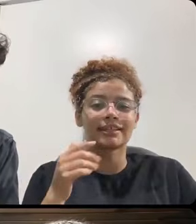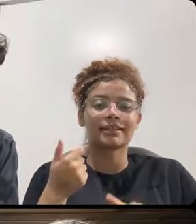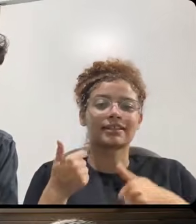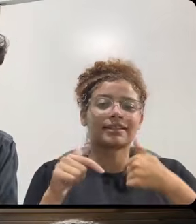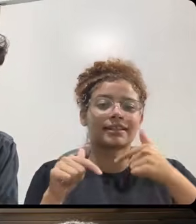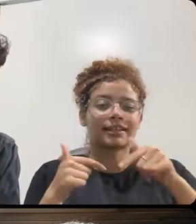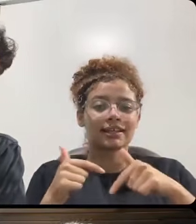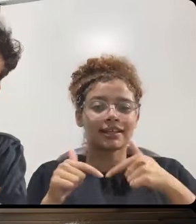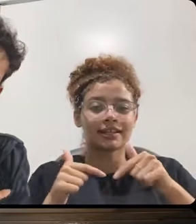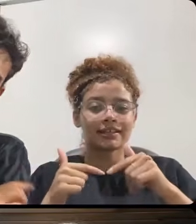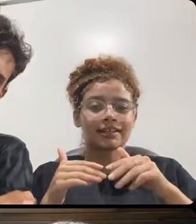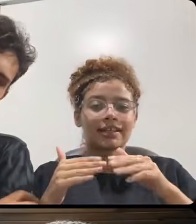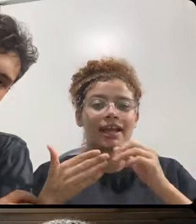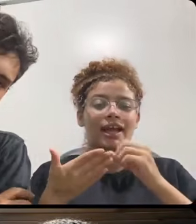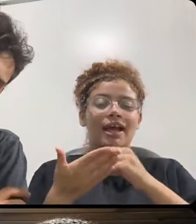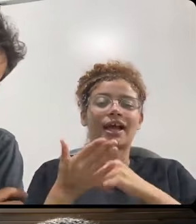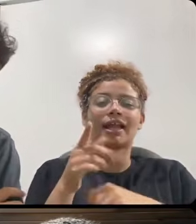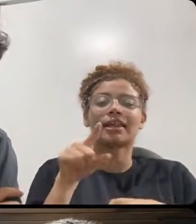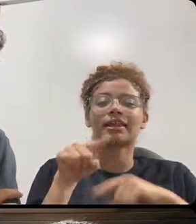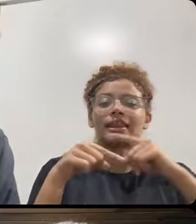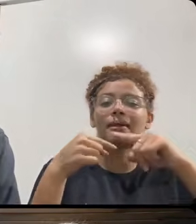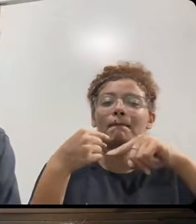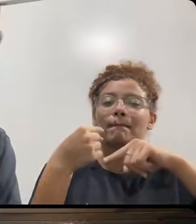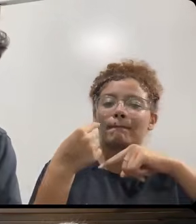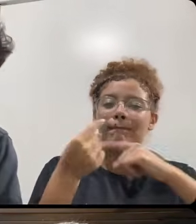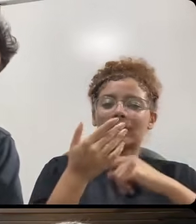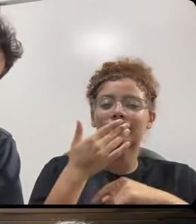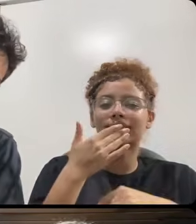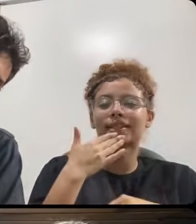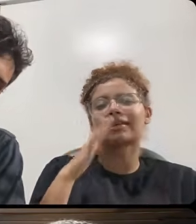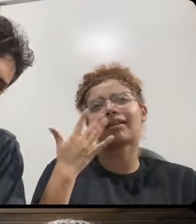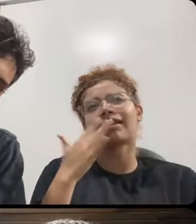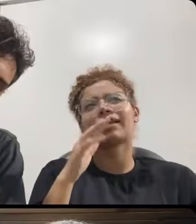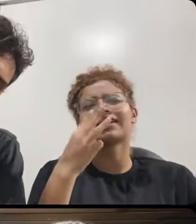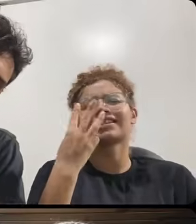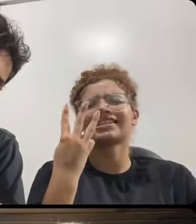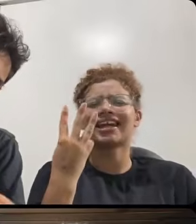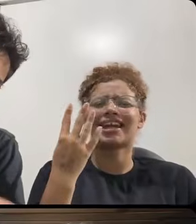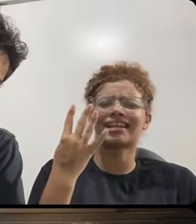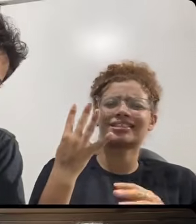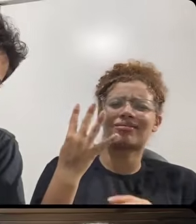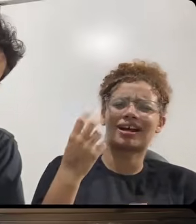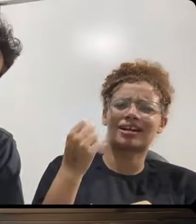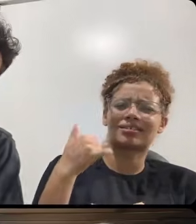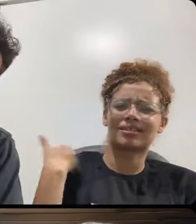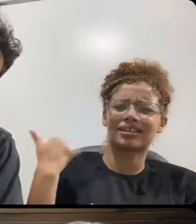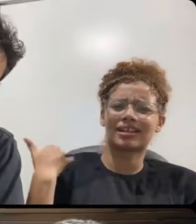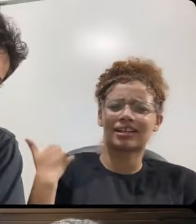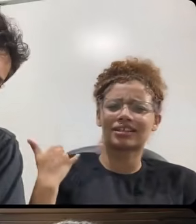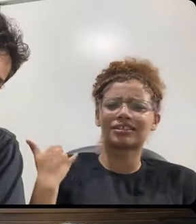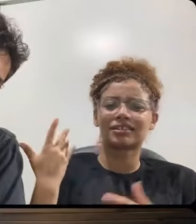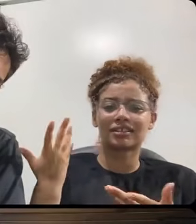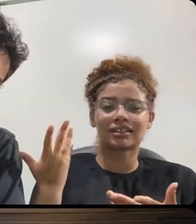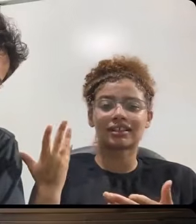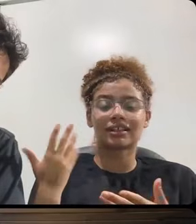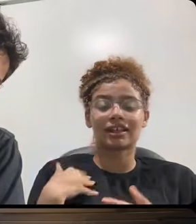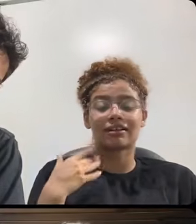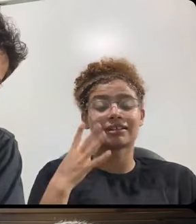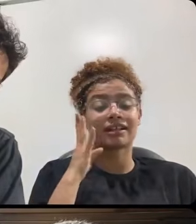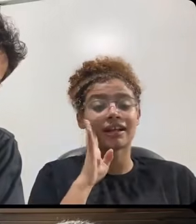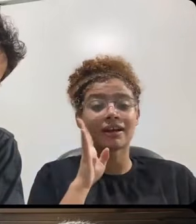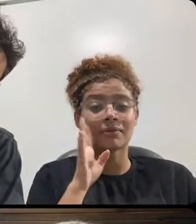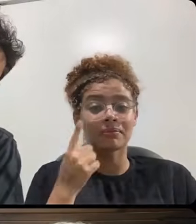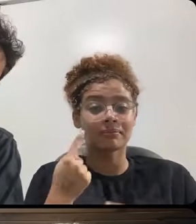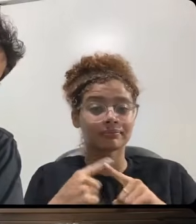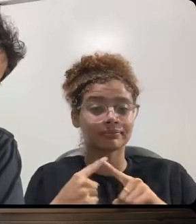trabalhado no Martenal 2 e depois ter trabalhado numa escola. Depois eu queria trabalhar e os professores me deram a oportunidade. Eu achei muito interessante